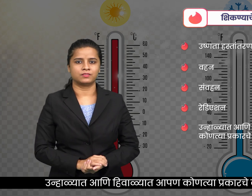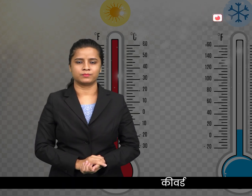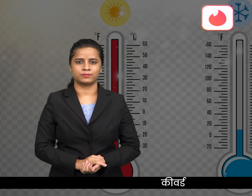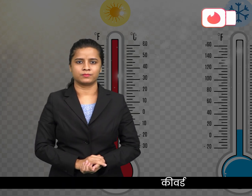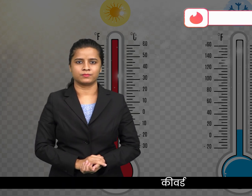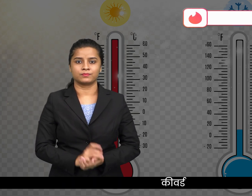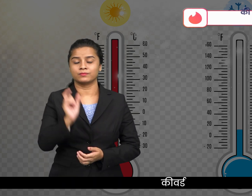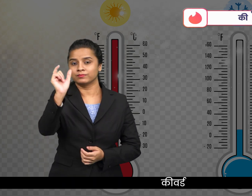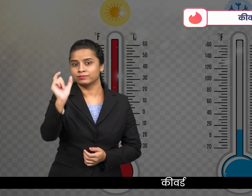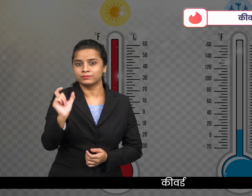कीवर्ड्स: